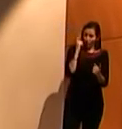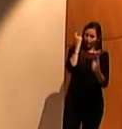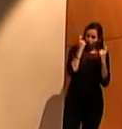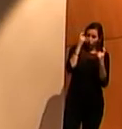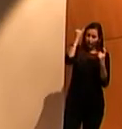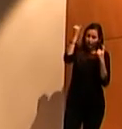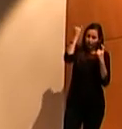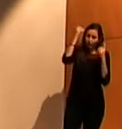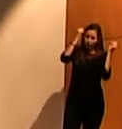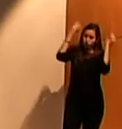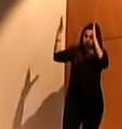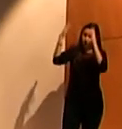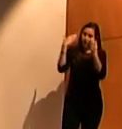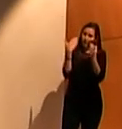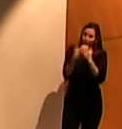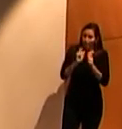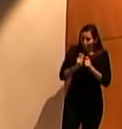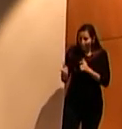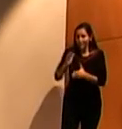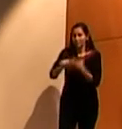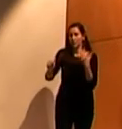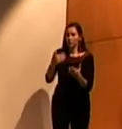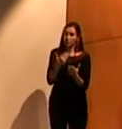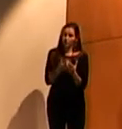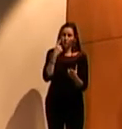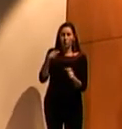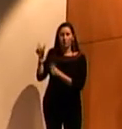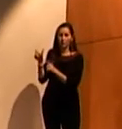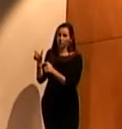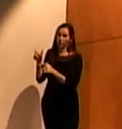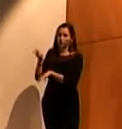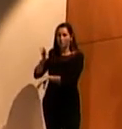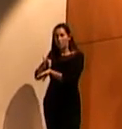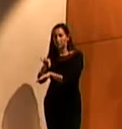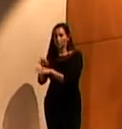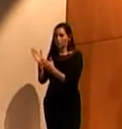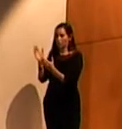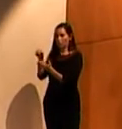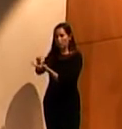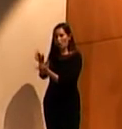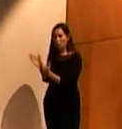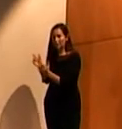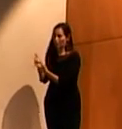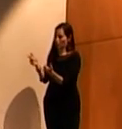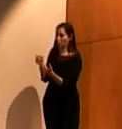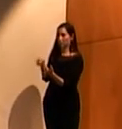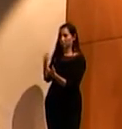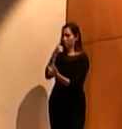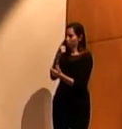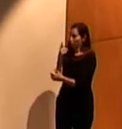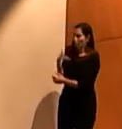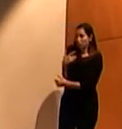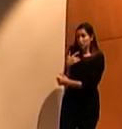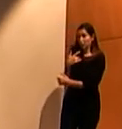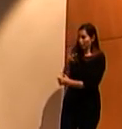réalisation. Et ça, je trouvais pour les patients de l'hôpital, c'était important de pouvoir être consulté et associé à